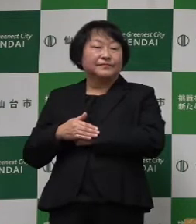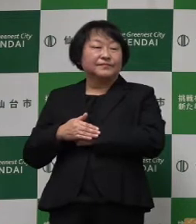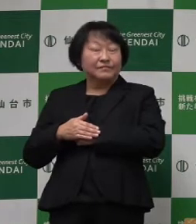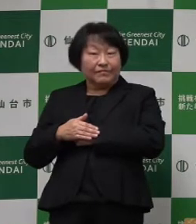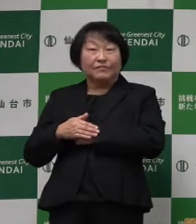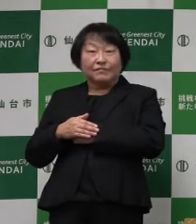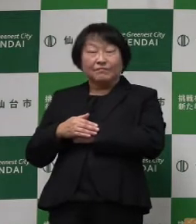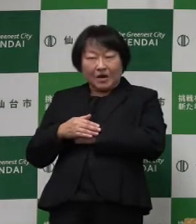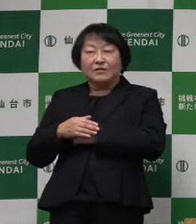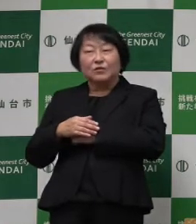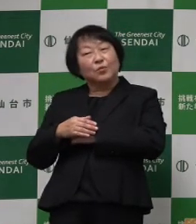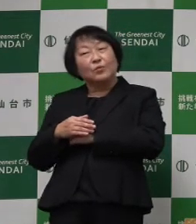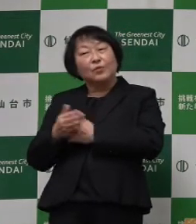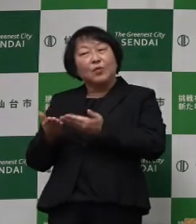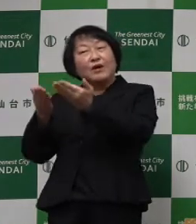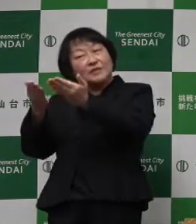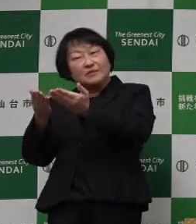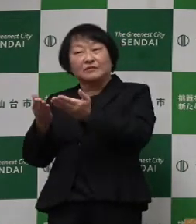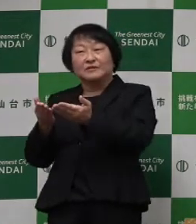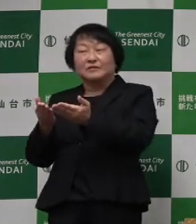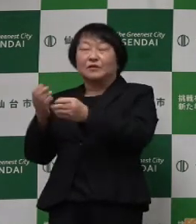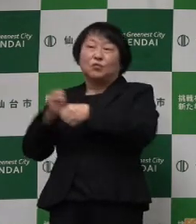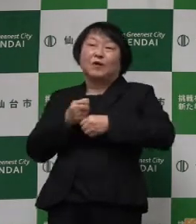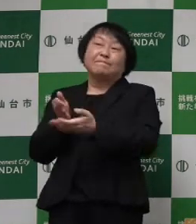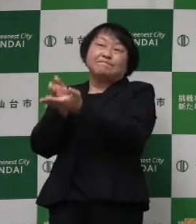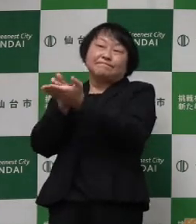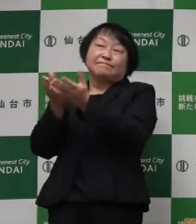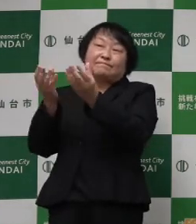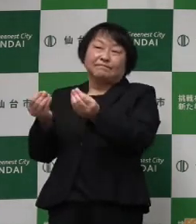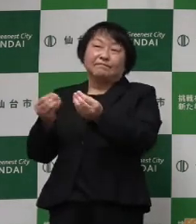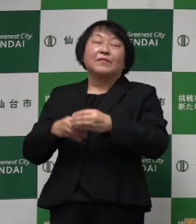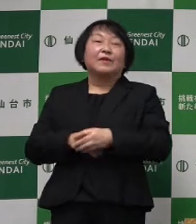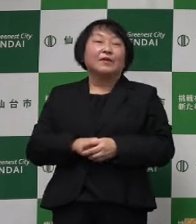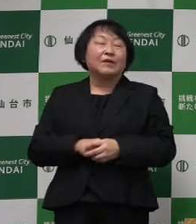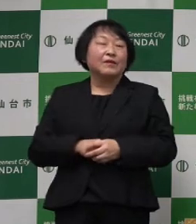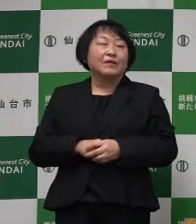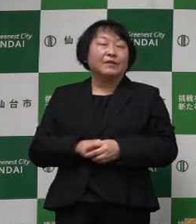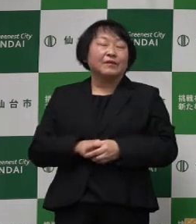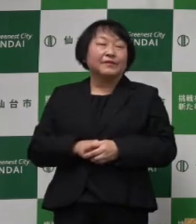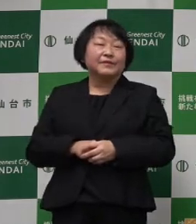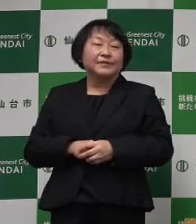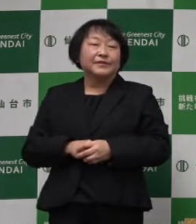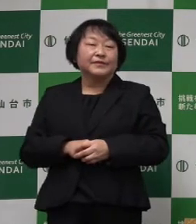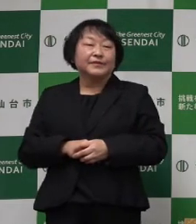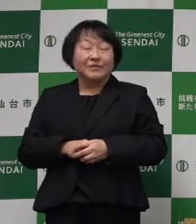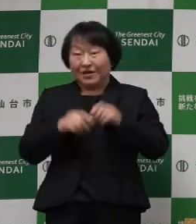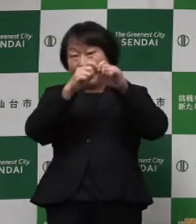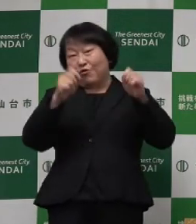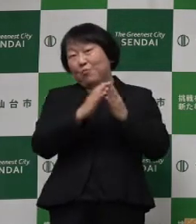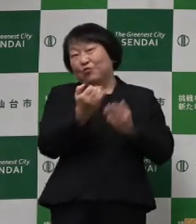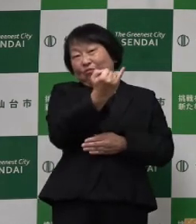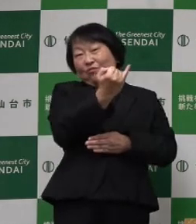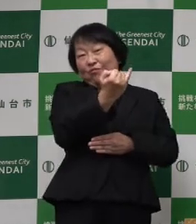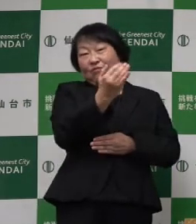応援をさせていただきました。またそのことを岡本さんの